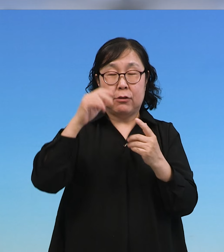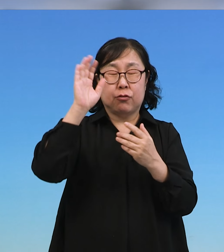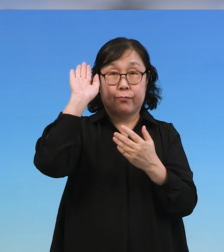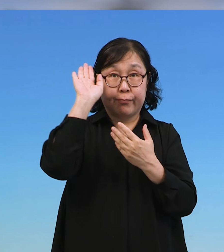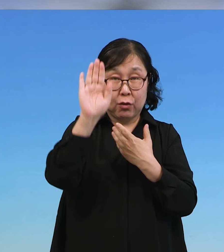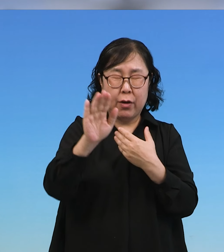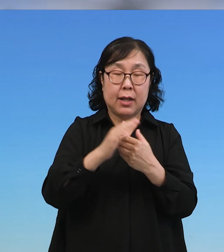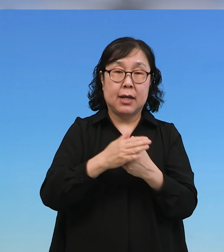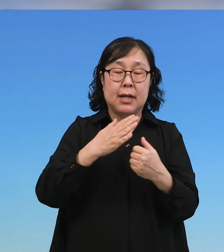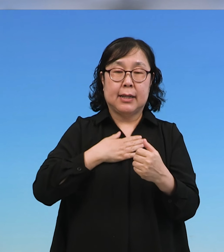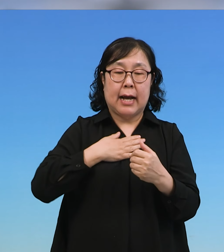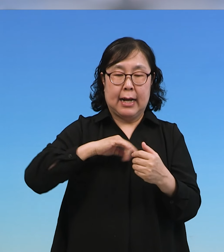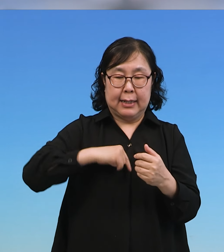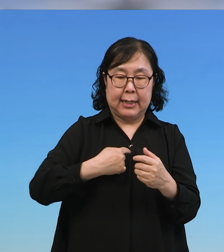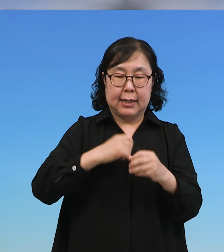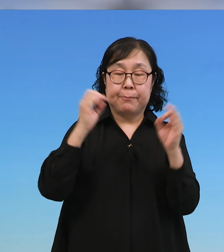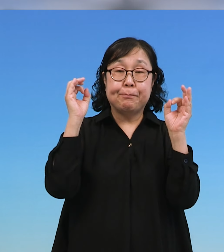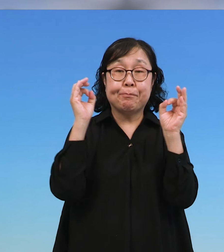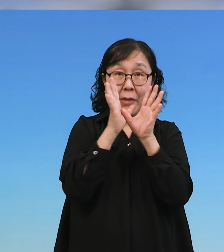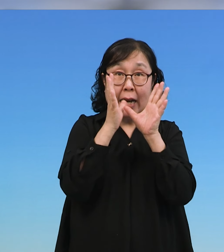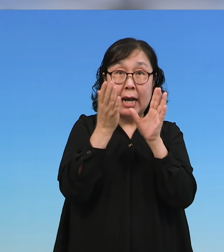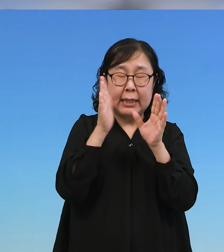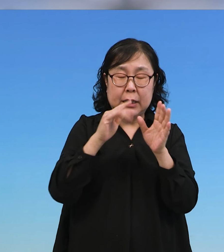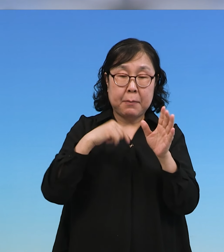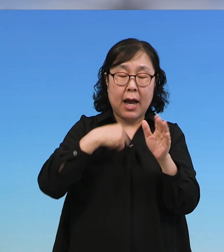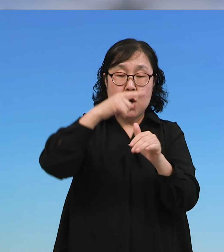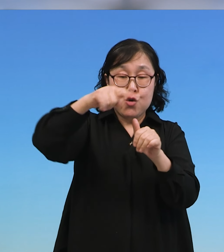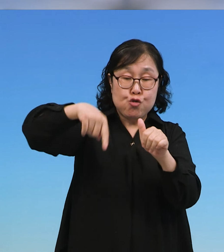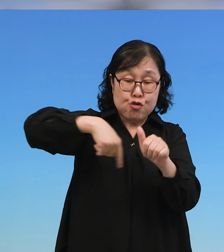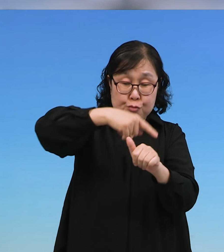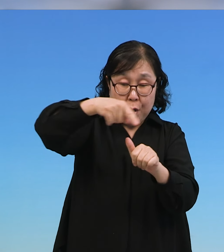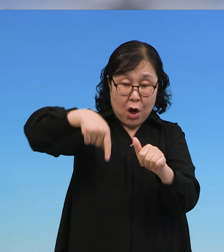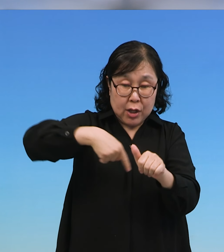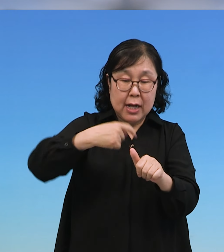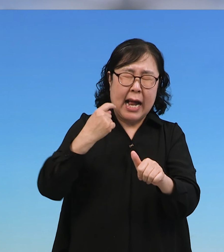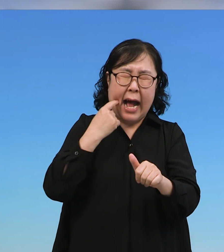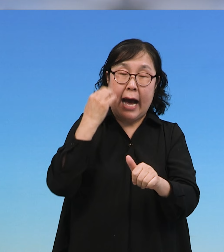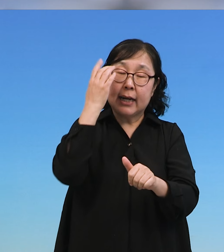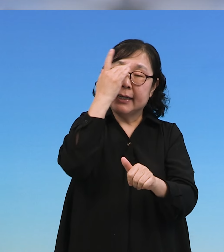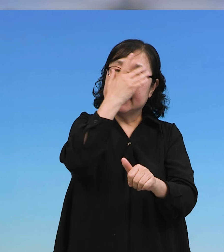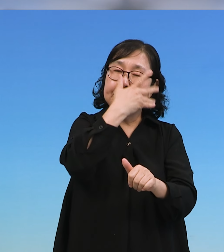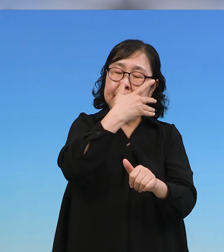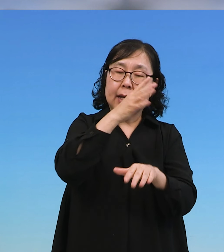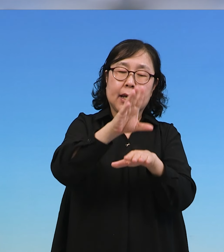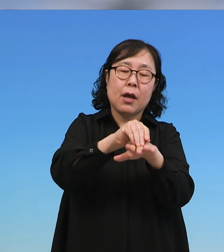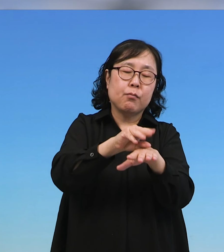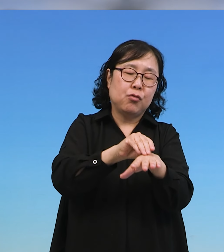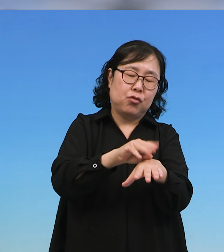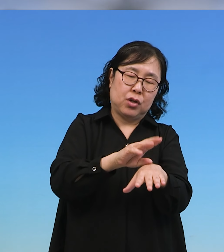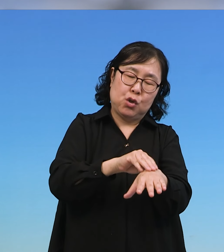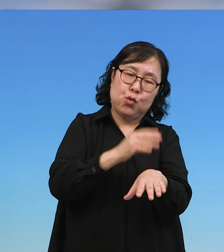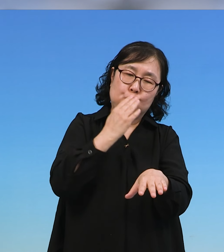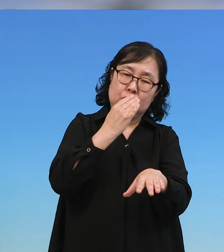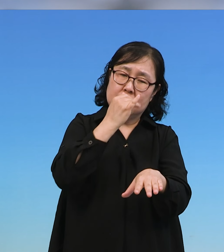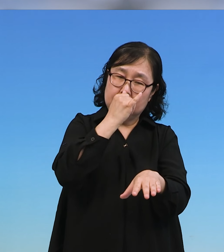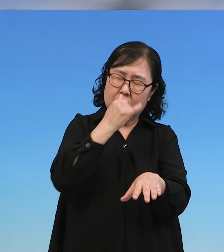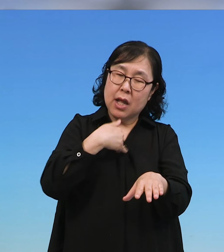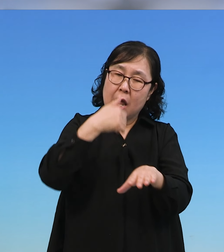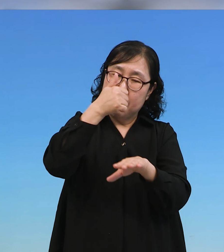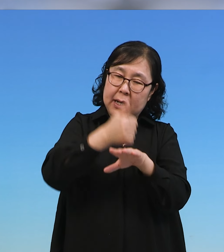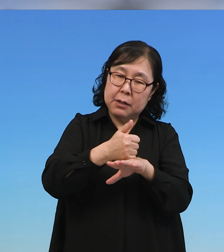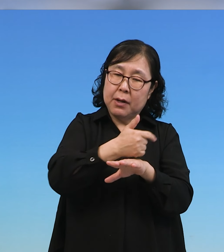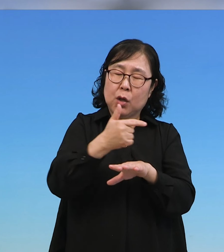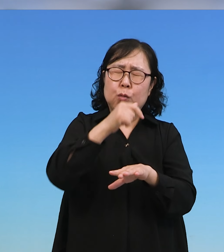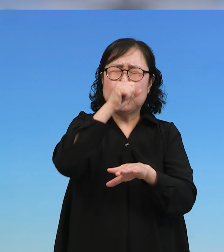하고 주변을 아름답게 할 수 있다면 이게 얼마나 좋은 인생이 되겠는가. 그래서 그것을 제가 참 많은